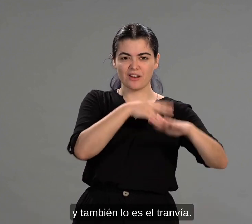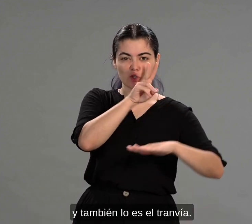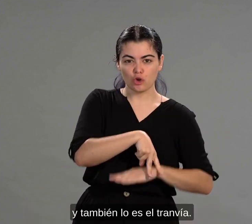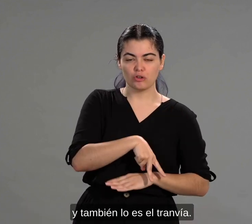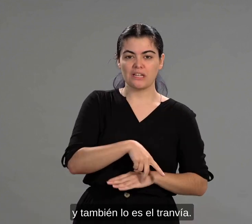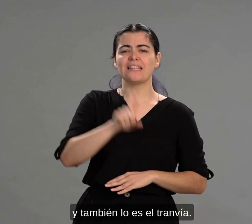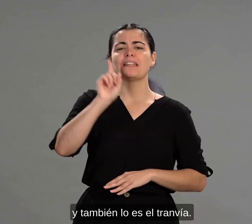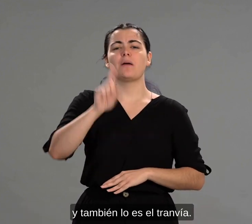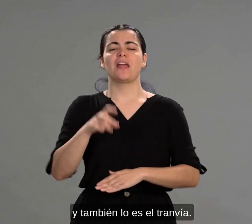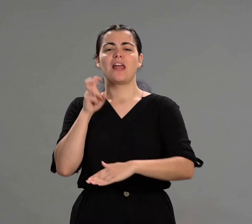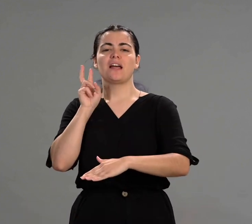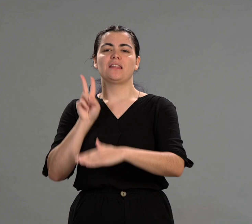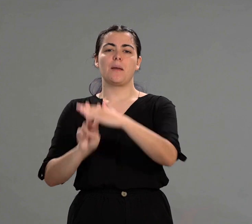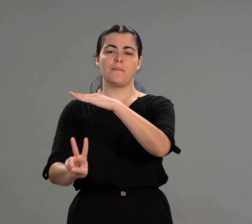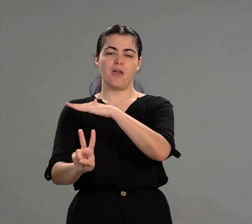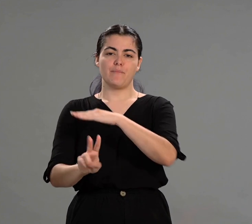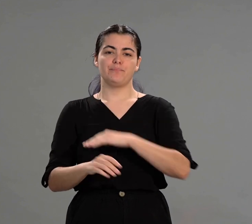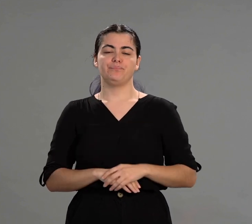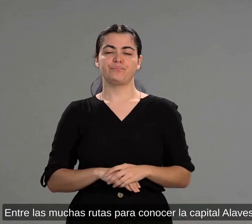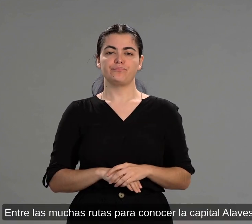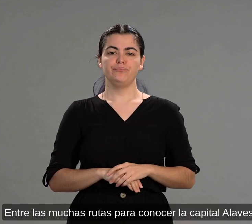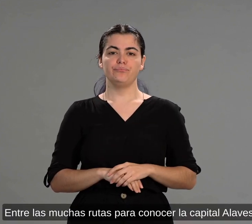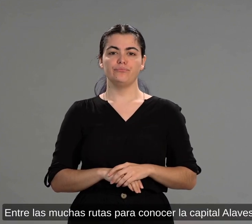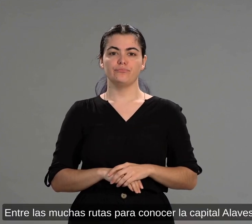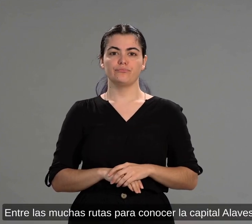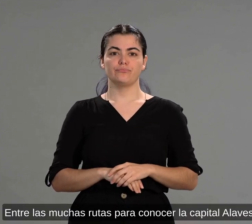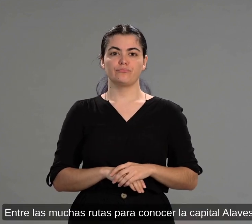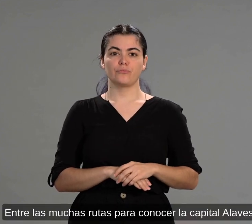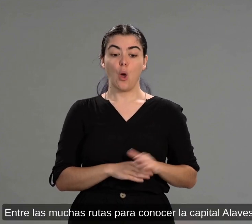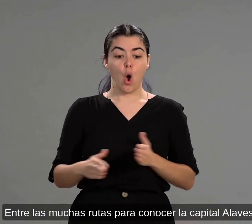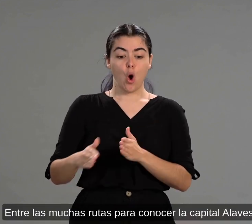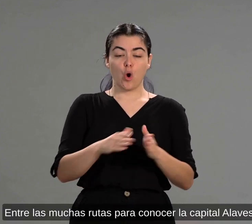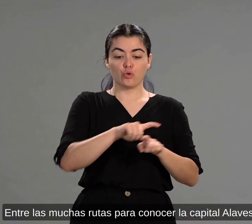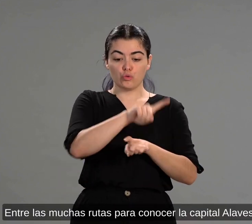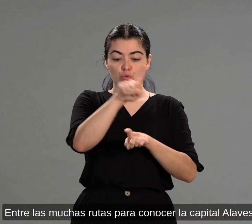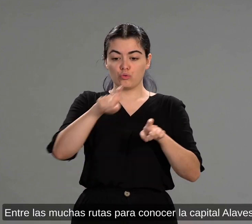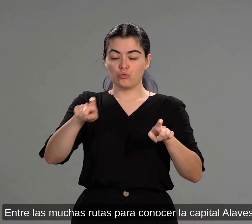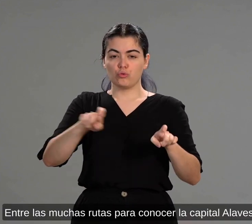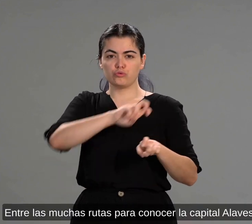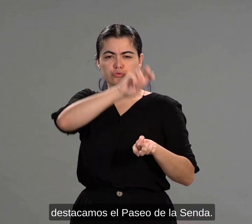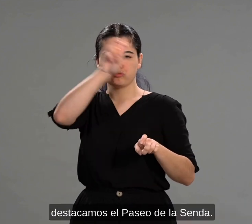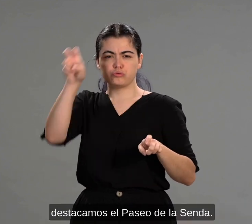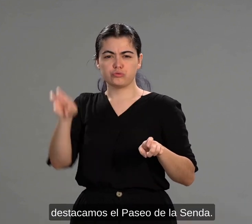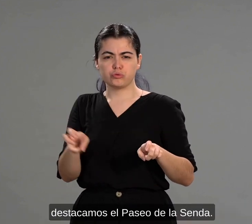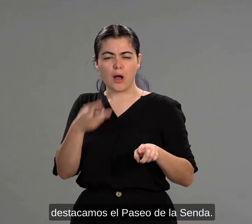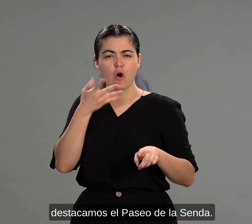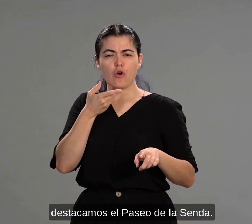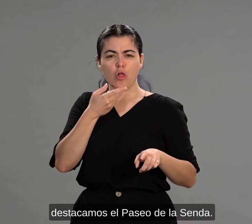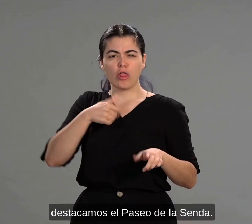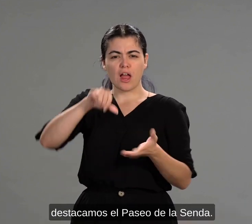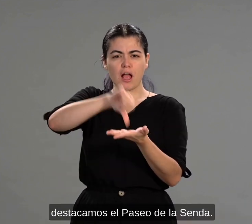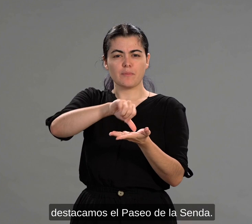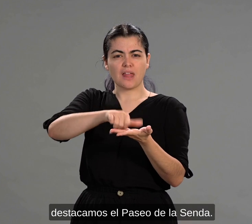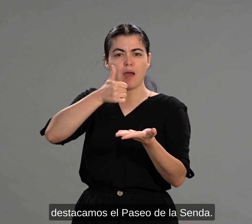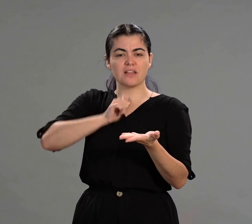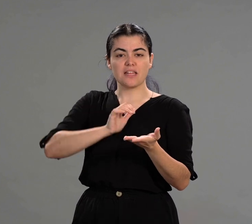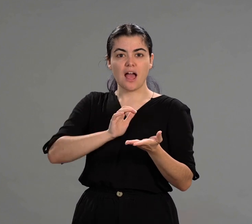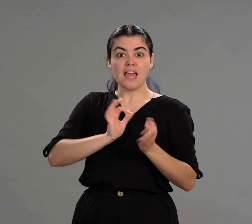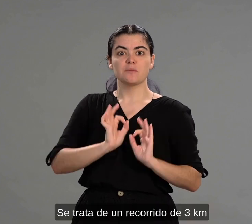lo es el tranvía. Entre las muchas rutas para conocer la capital alavesa, destacamos el Paseo de la Senda. Se